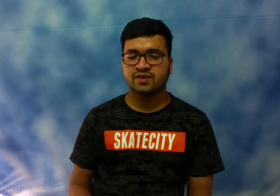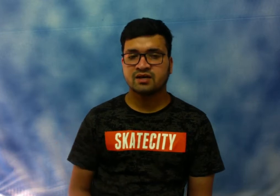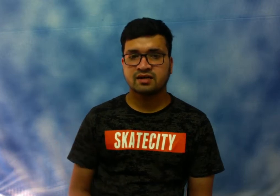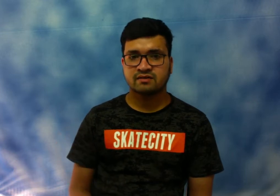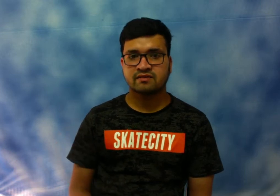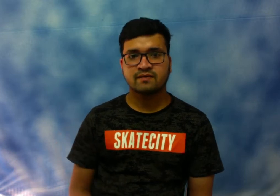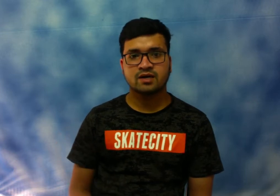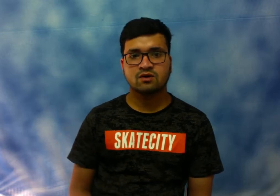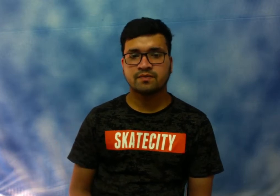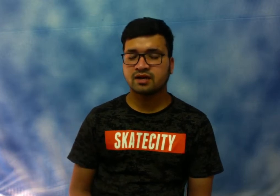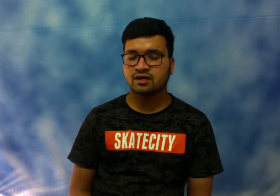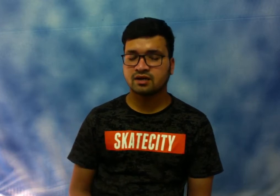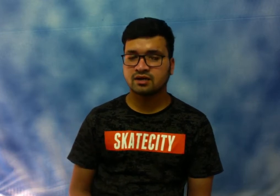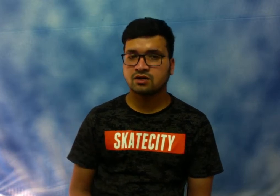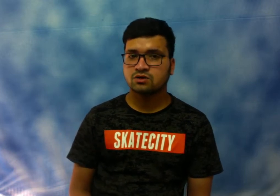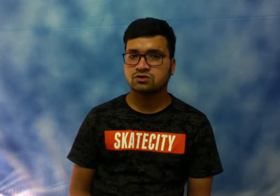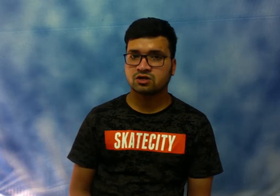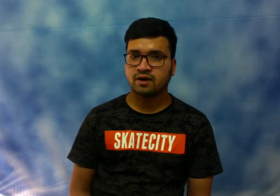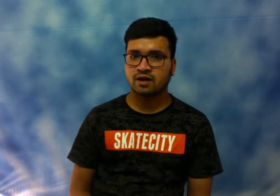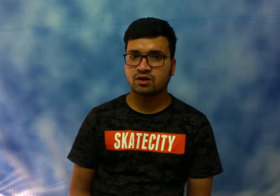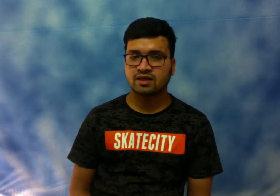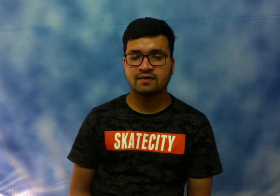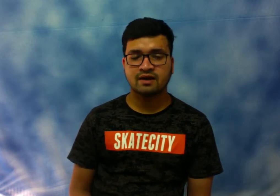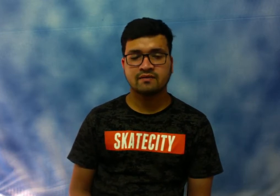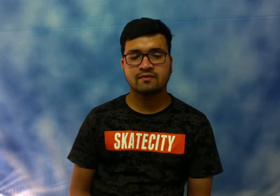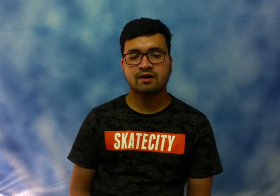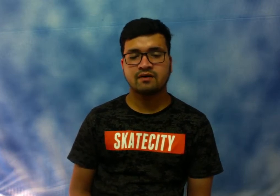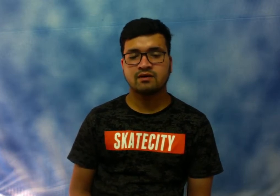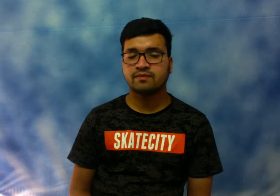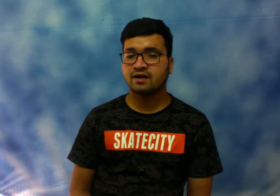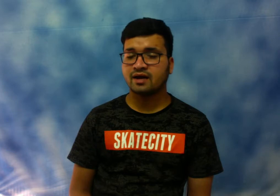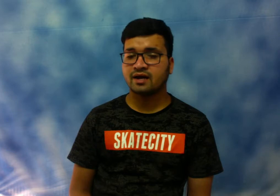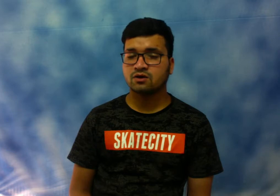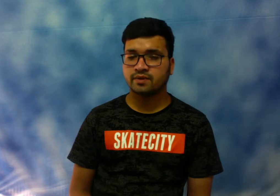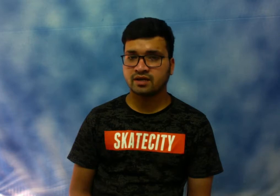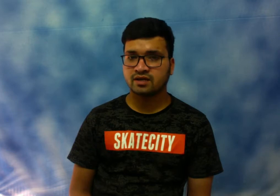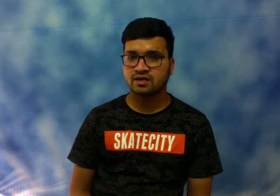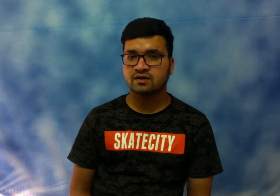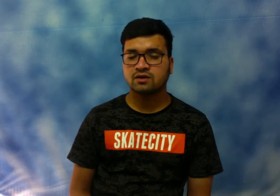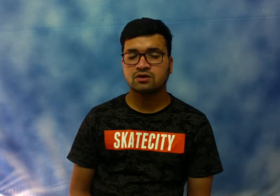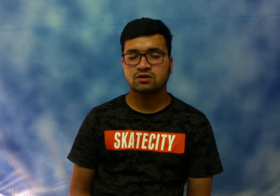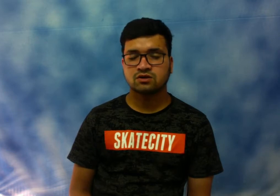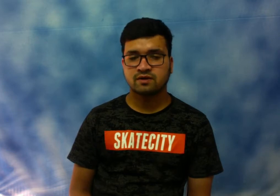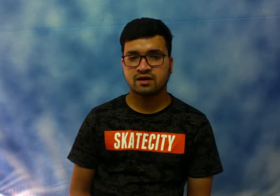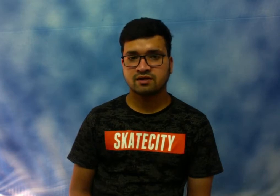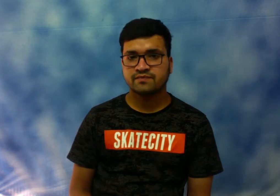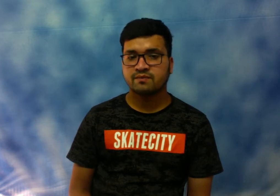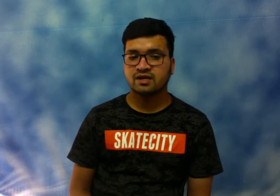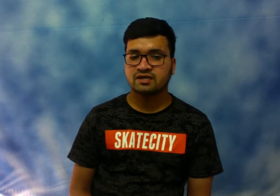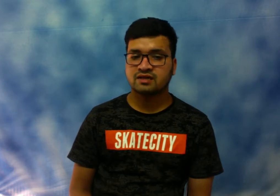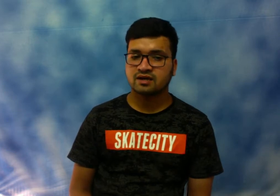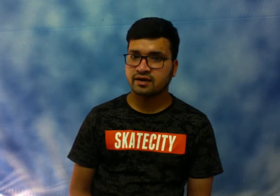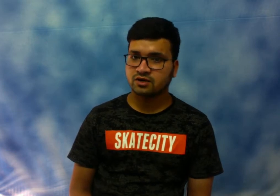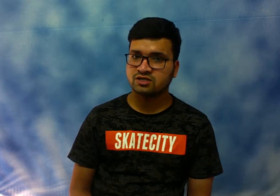रेड सब्सक्राइब बटन को प्रेस कर कर उसको दबा करके साइड वाले बेल वाले आइकन को प्रेस कर कर उसको दबा कर मेरे चैनल से कनेक्ट हो